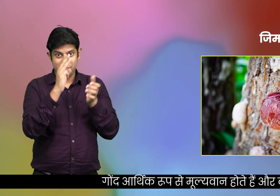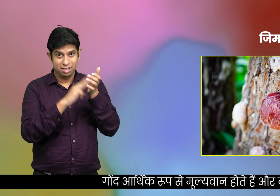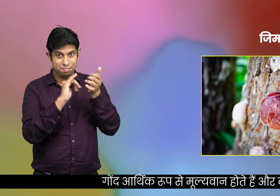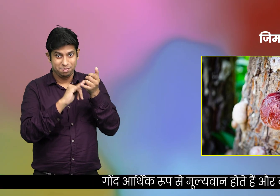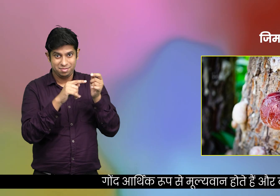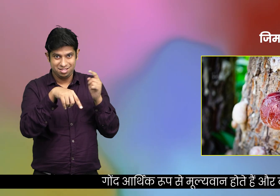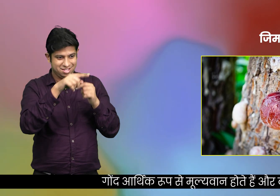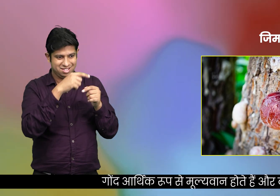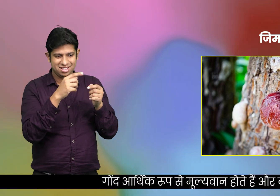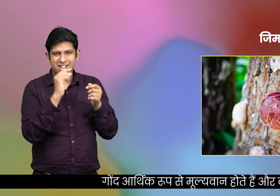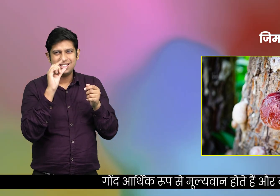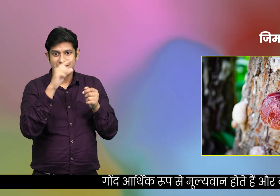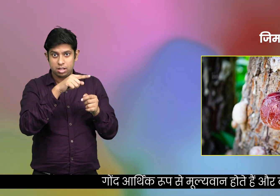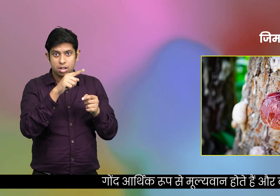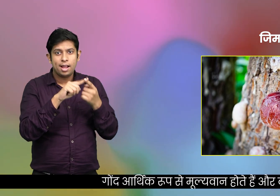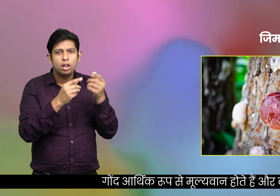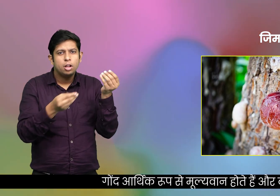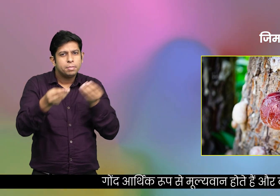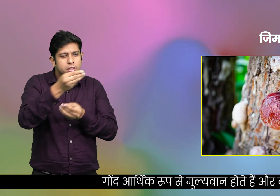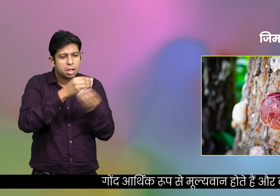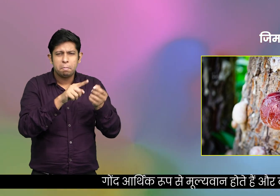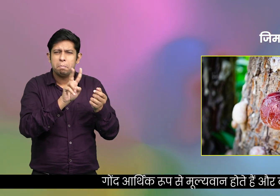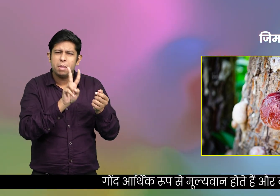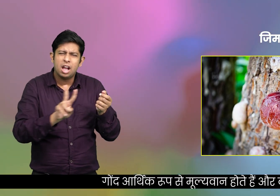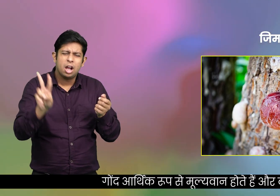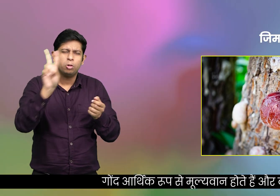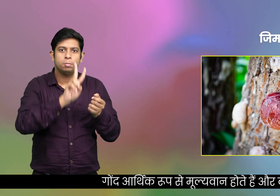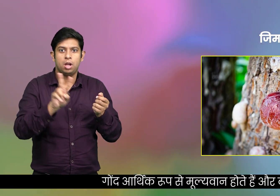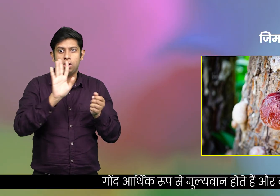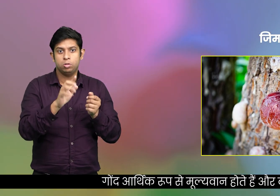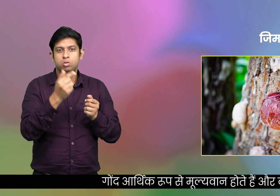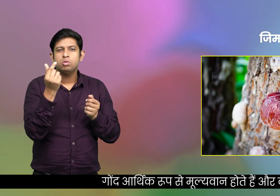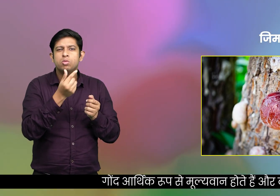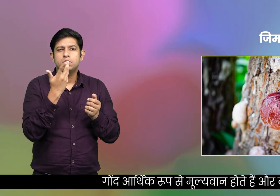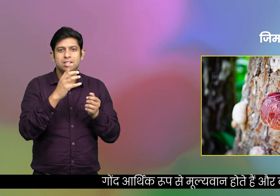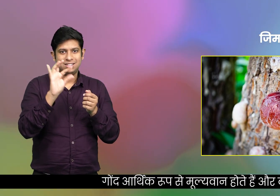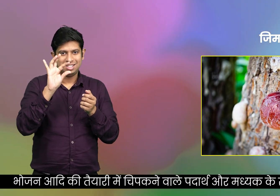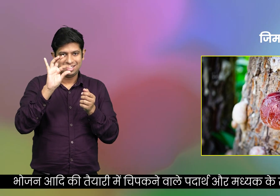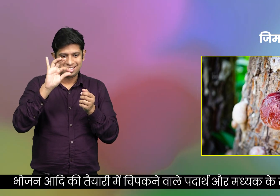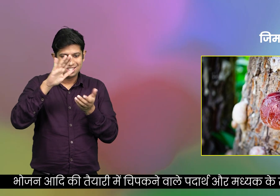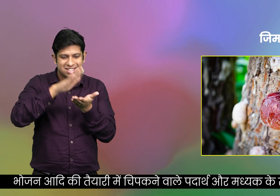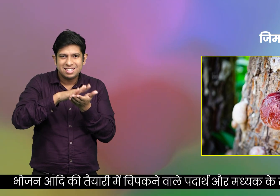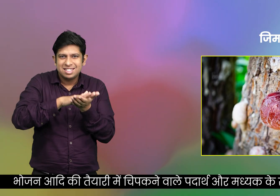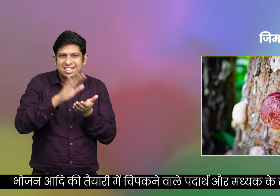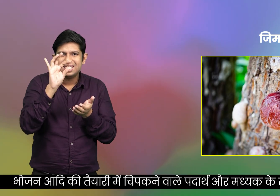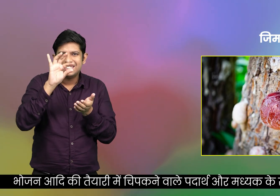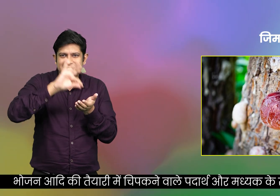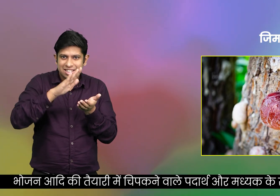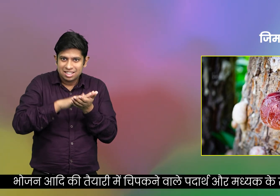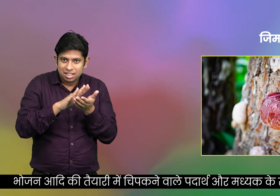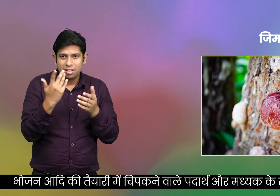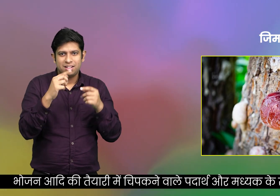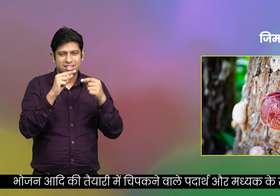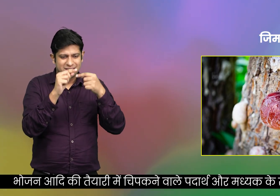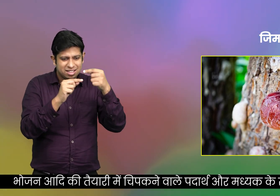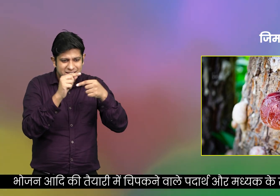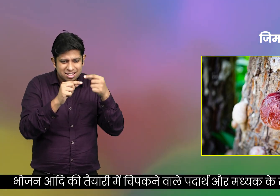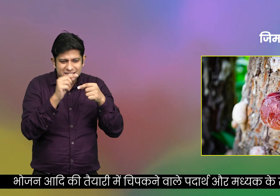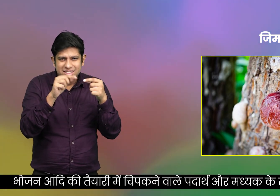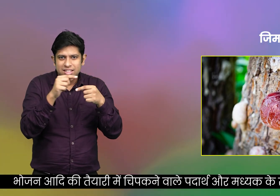गोंद आर्थिक रूप से मूल्यवान होते हैं और दवाइयों, भोजन आदि की तैयारी में